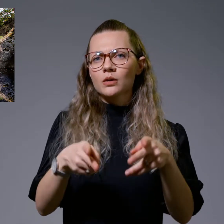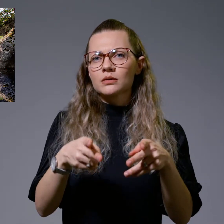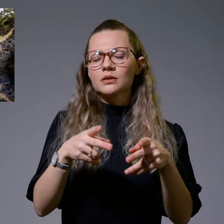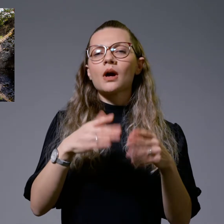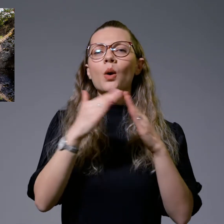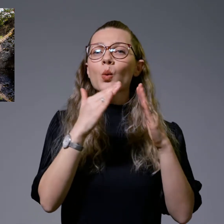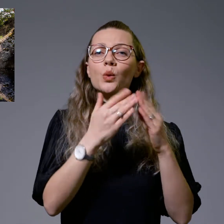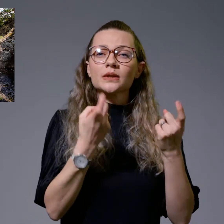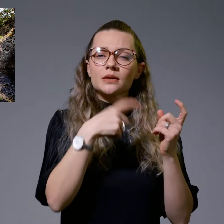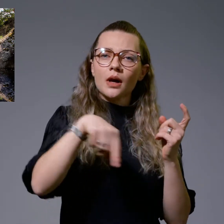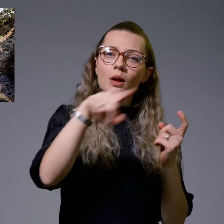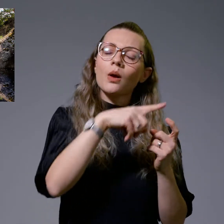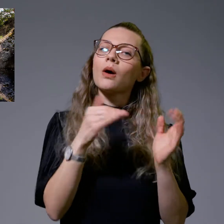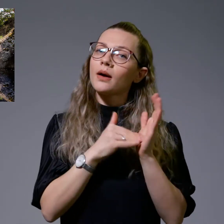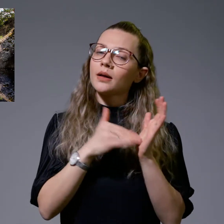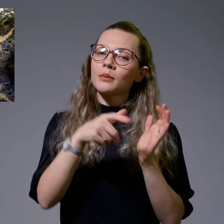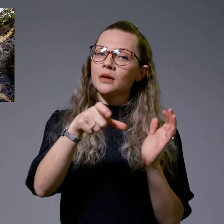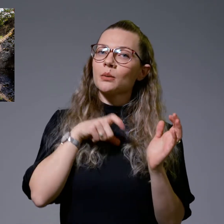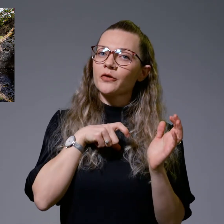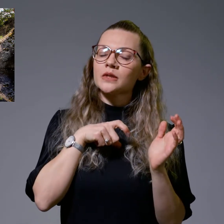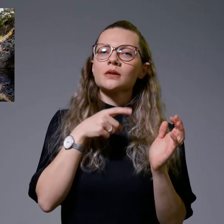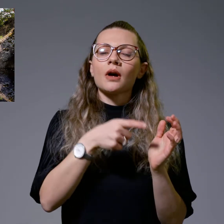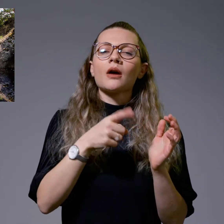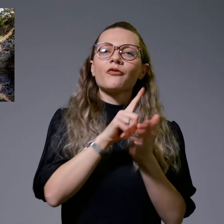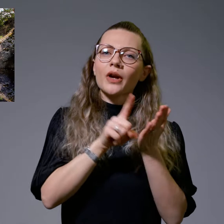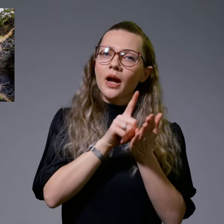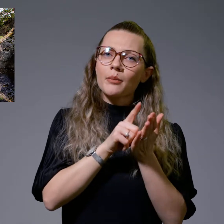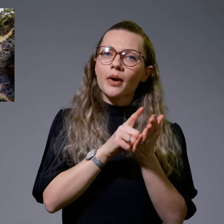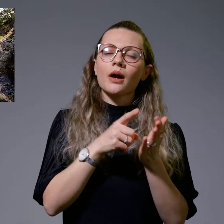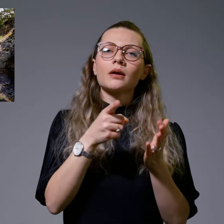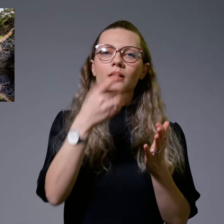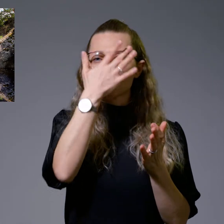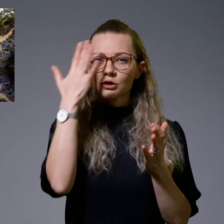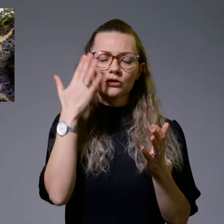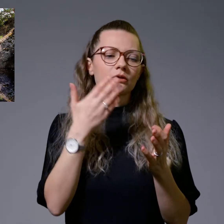куќа имала задача одреден период да се грижи и да ги храни мајсторите.